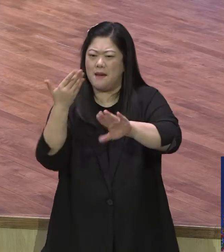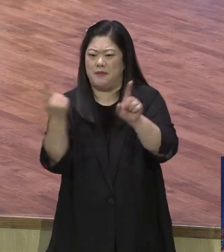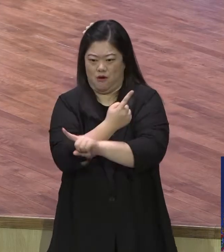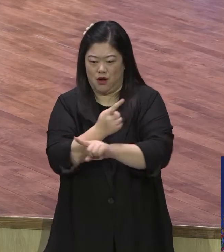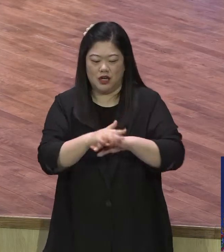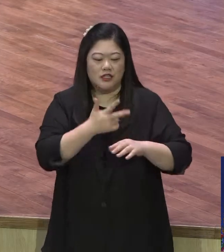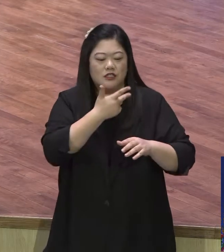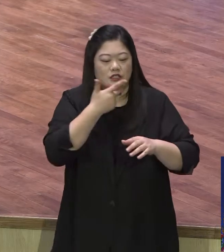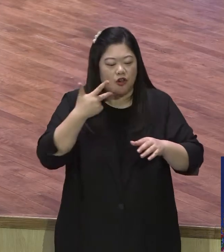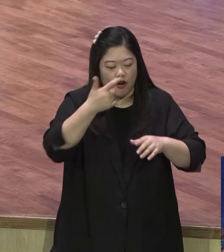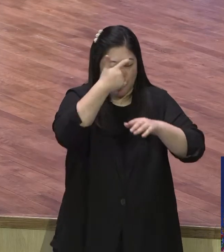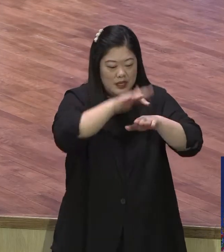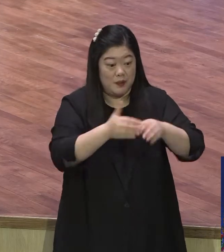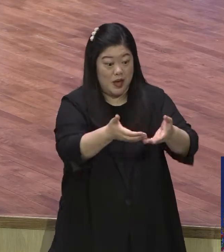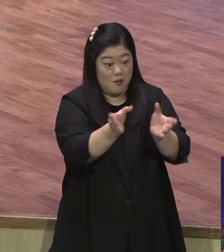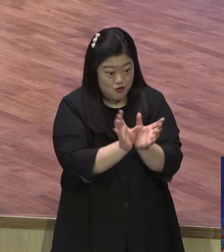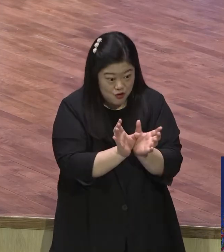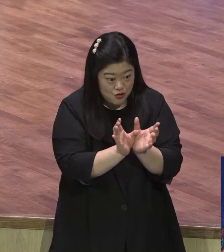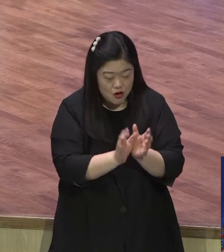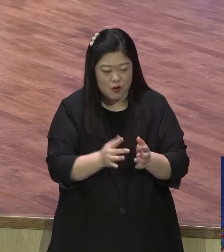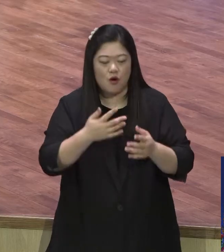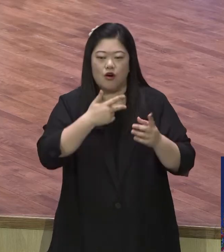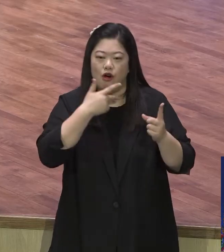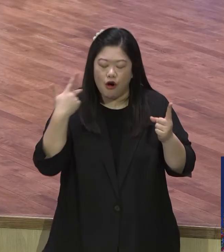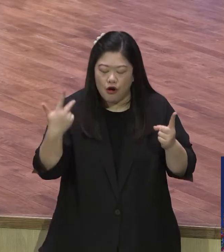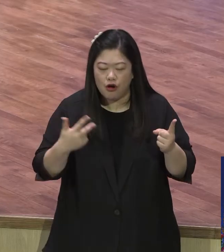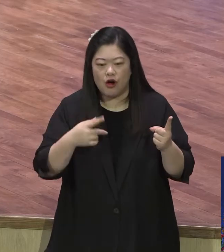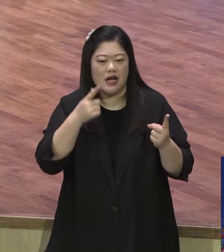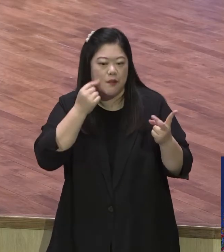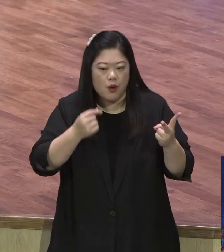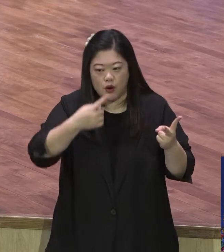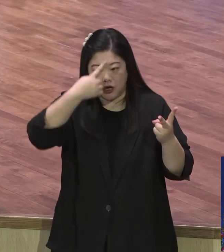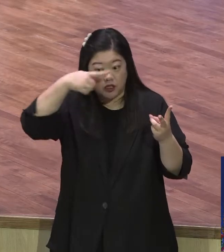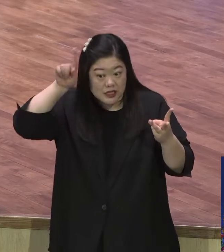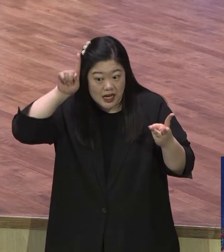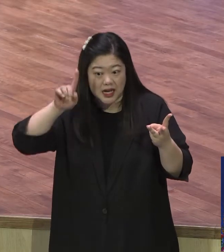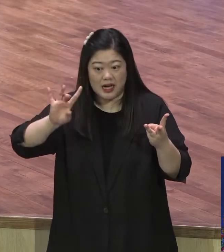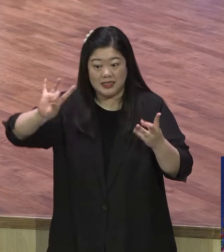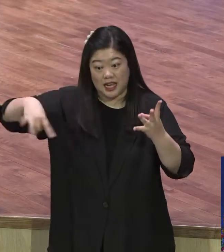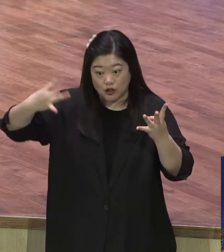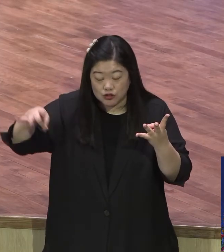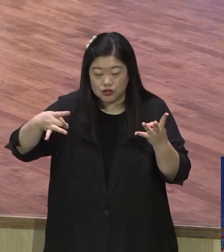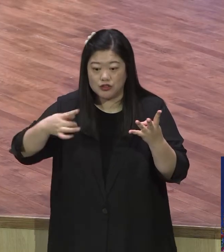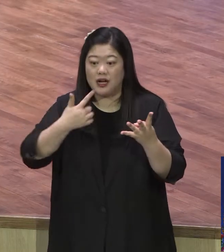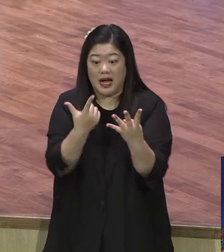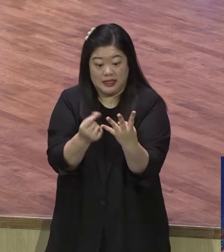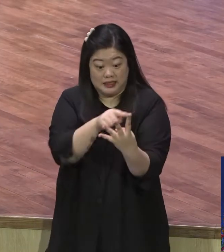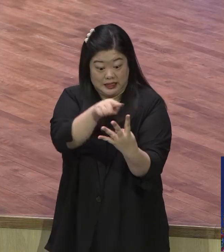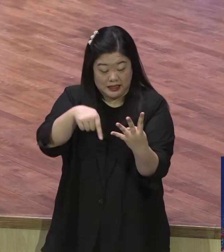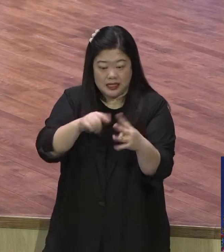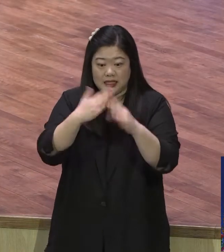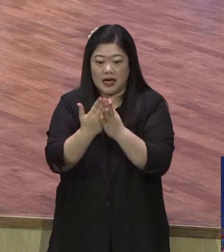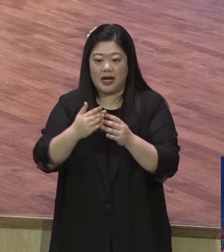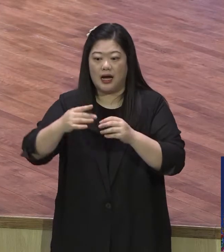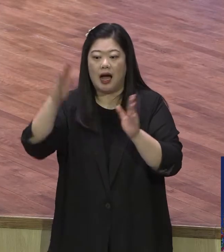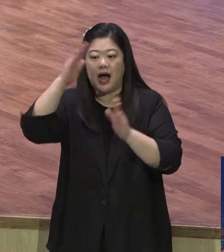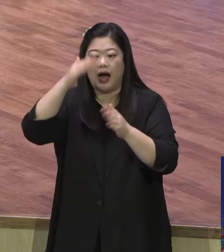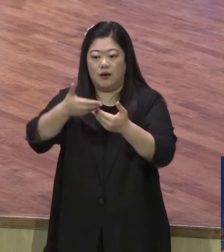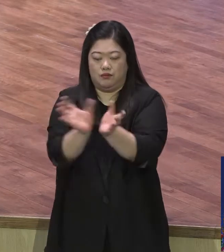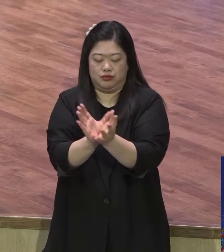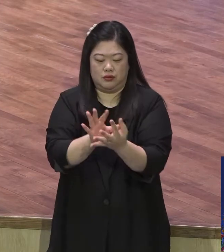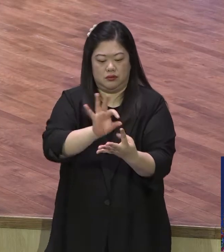비전 심어주는 이 행사가 지금 진행되고 있습니다 여러분들 오늘 성교주일이니까 한번 성교 쭉 지금 아주 잘해놨습니다